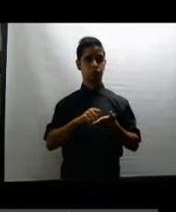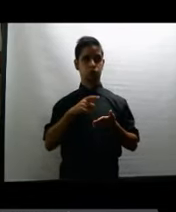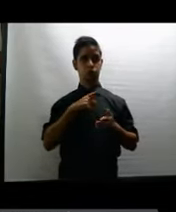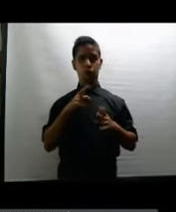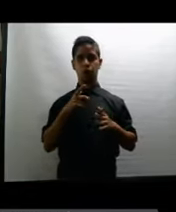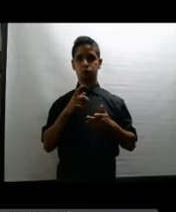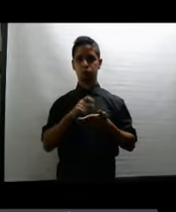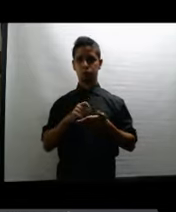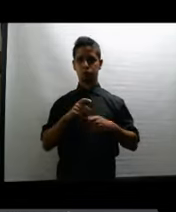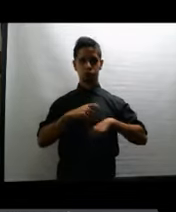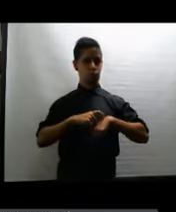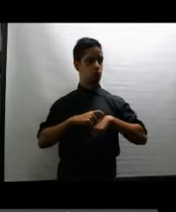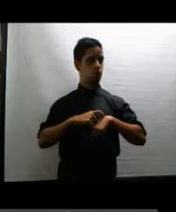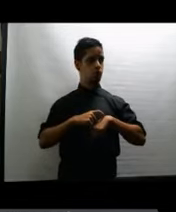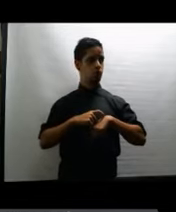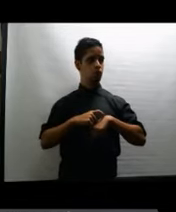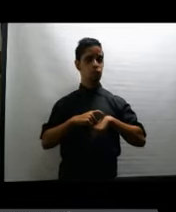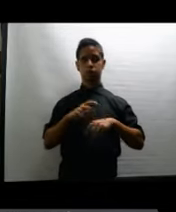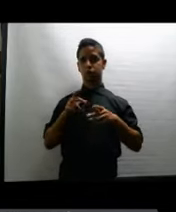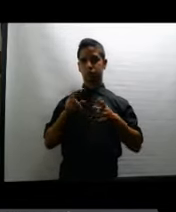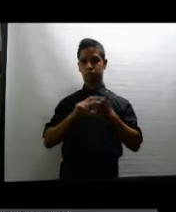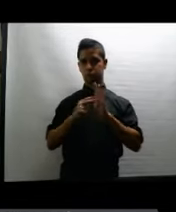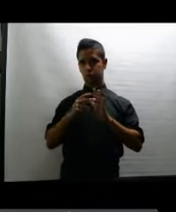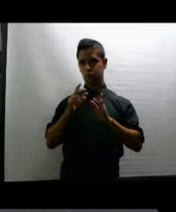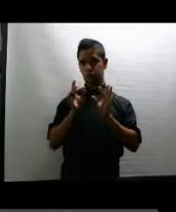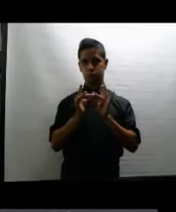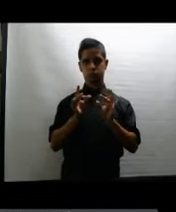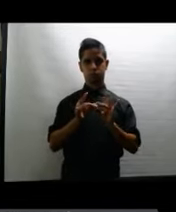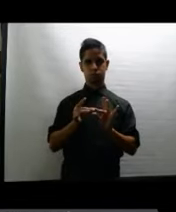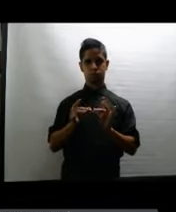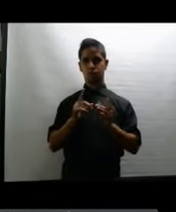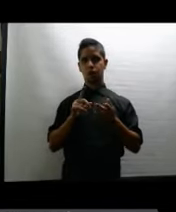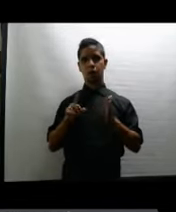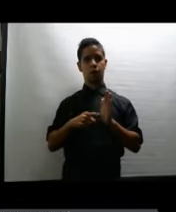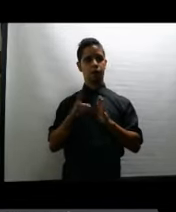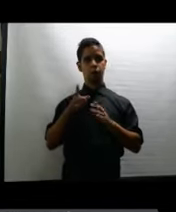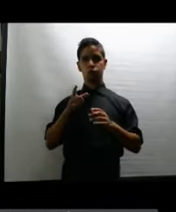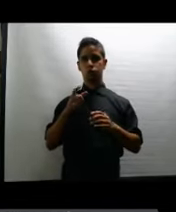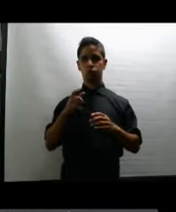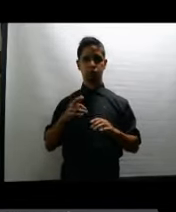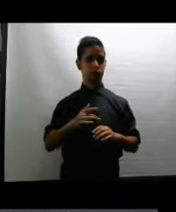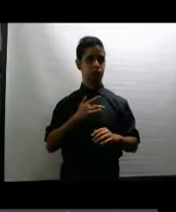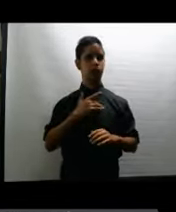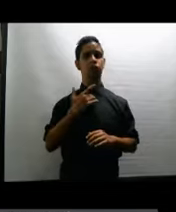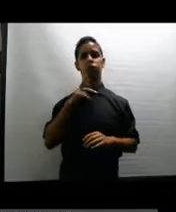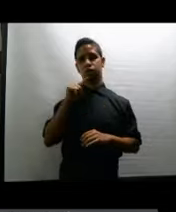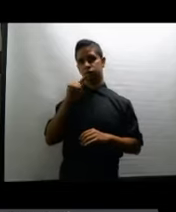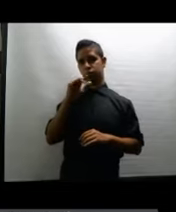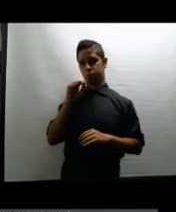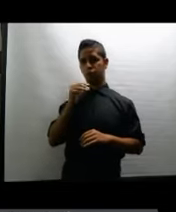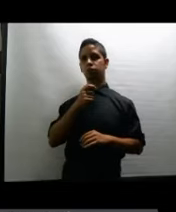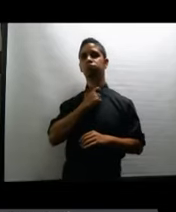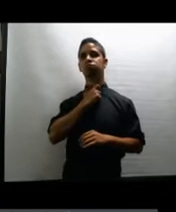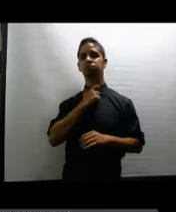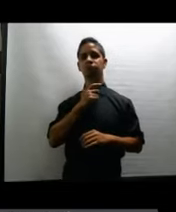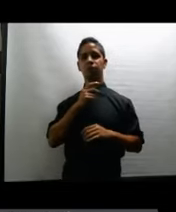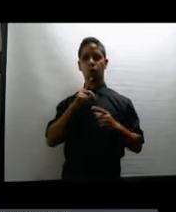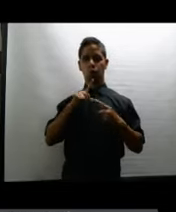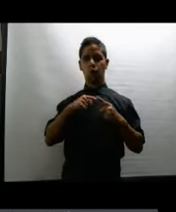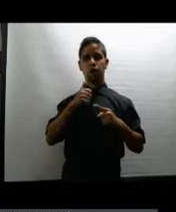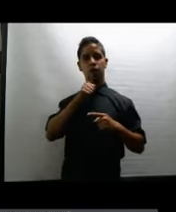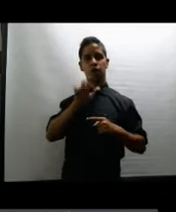complicado, pero pues... ¿Qué significa eso? Y entonces tú sientes a veces hasta el taco a mitad de canción y tú estás llorando con ella.